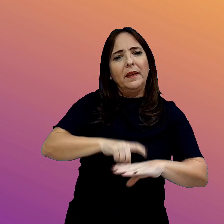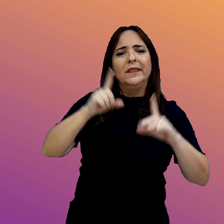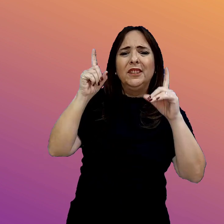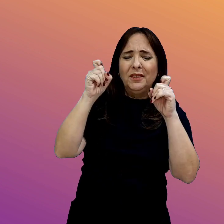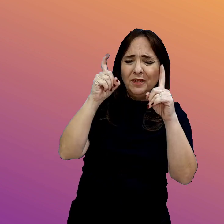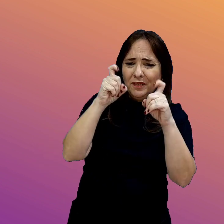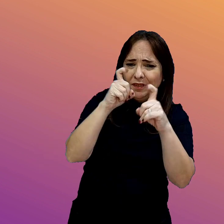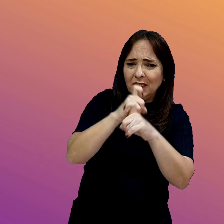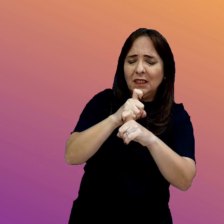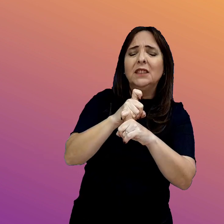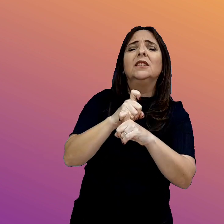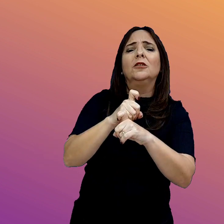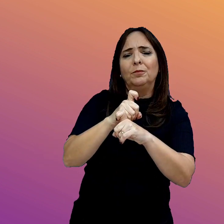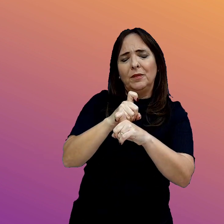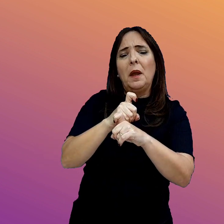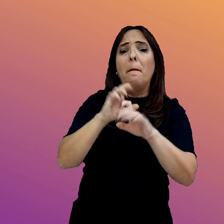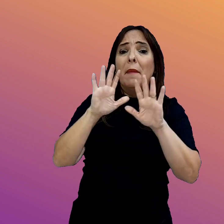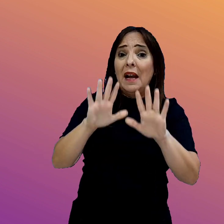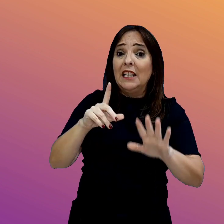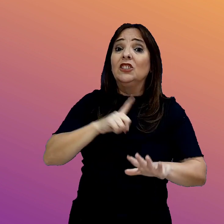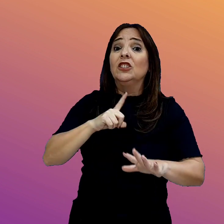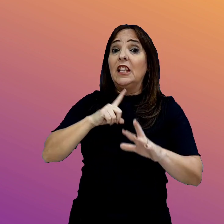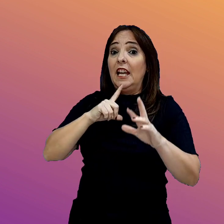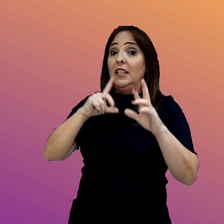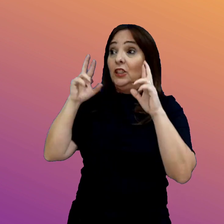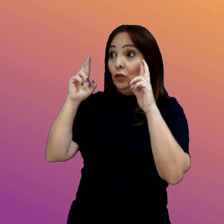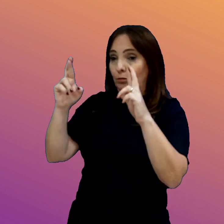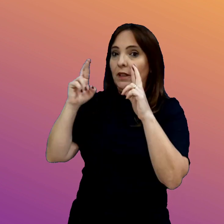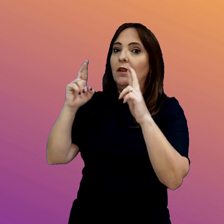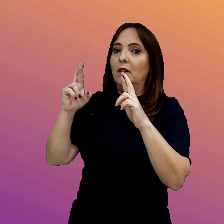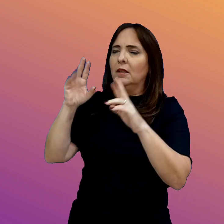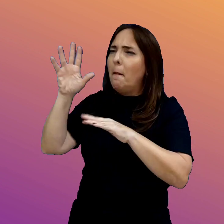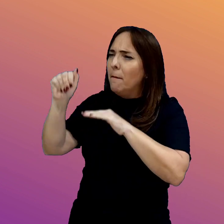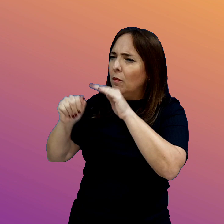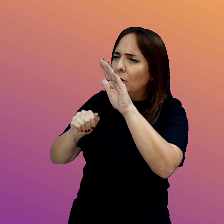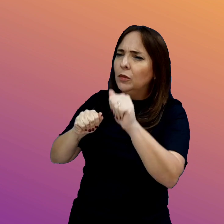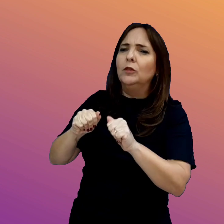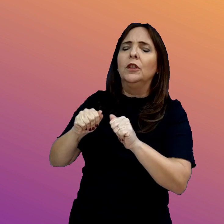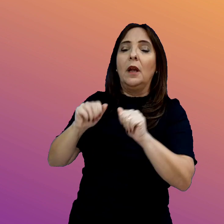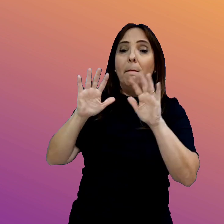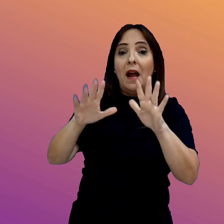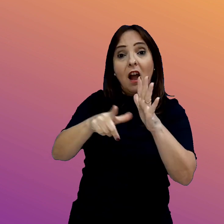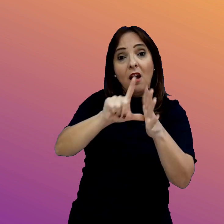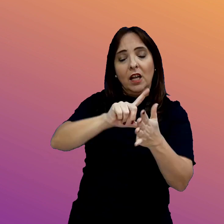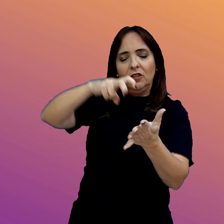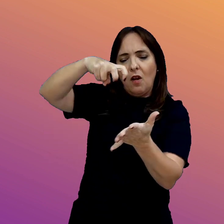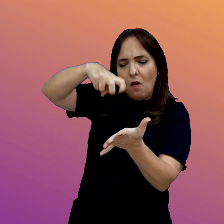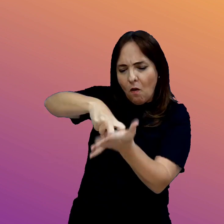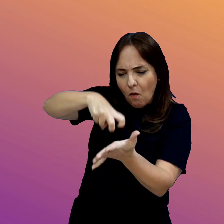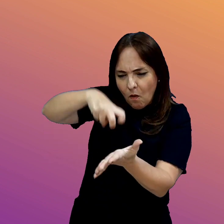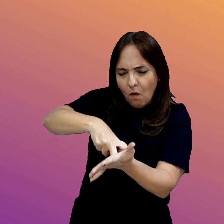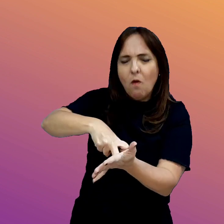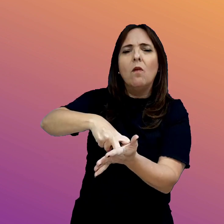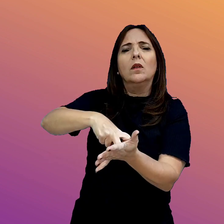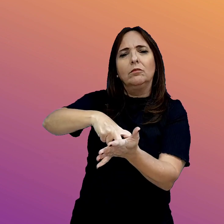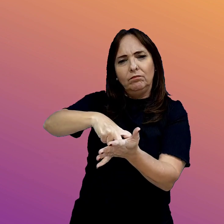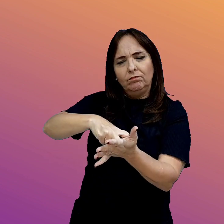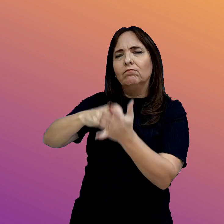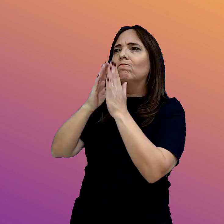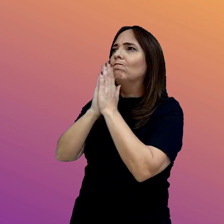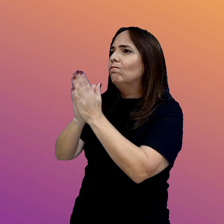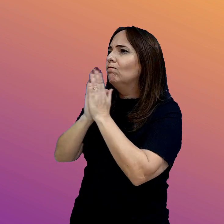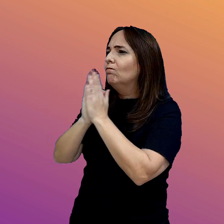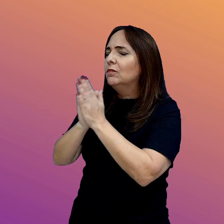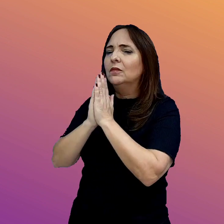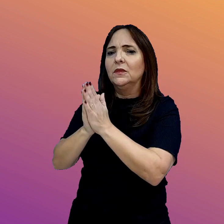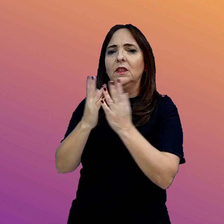busca ajuda em Deus em primeiro lugar. Coloque Deus para dentro da sua casa novamente. Se preciso for, faça como o Mauro fez, um